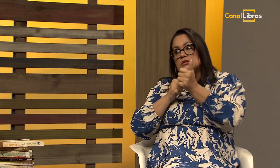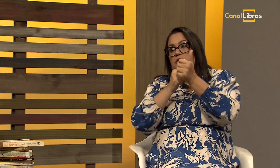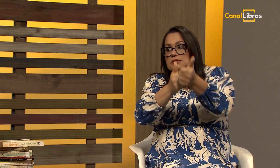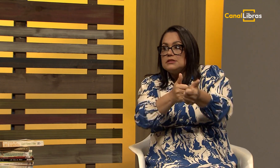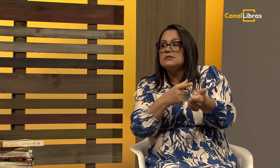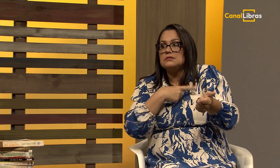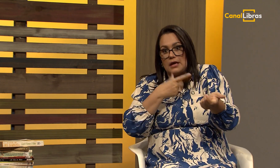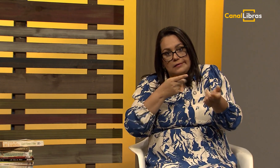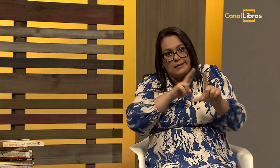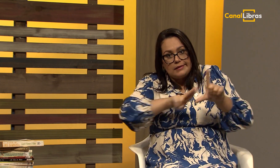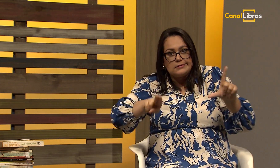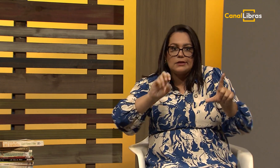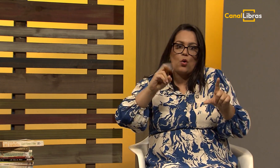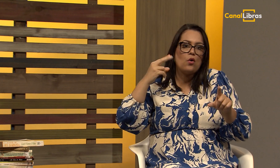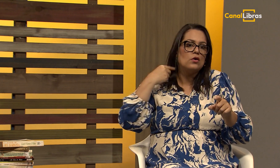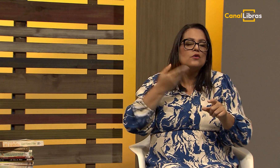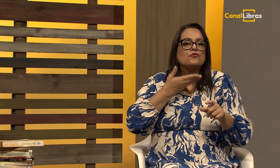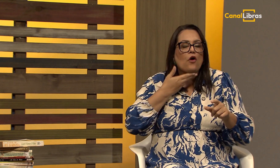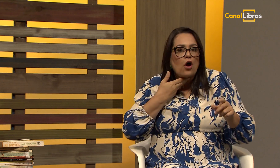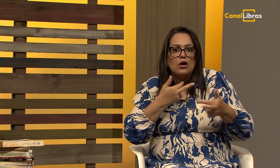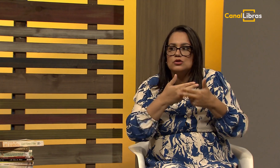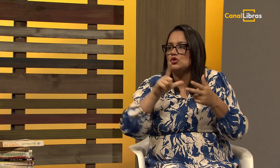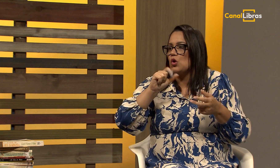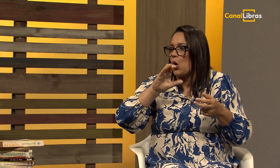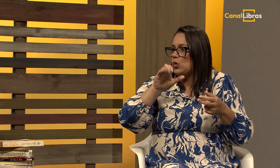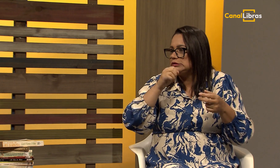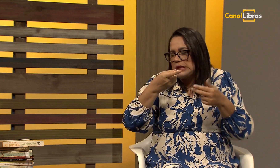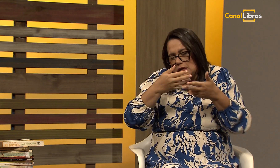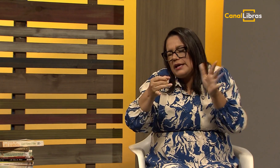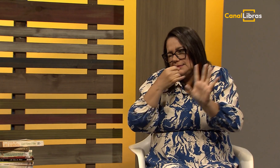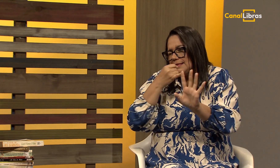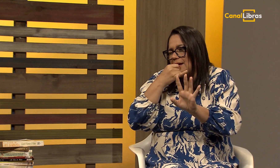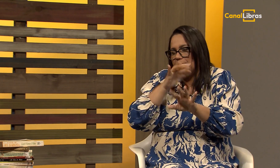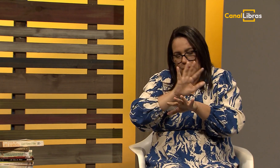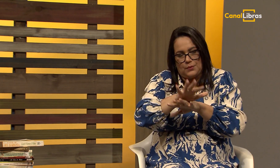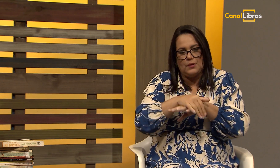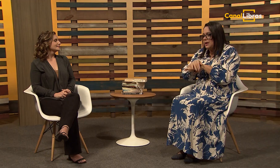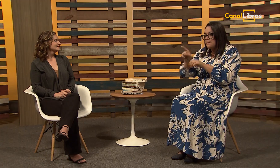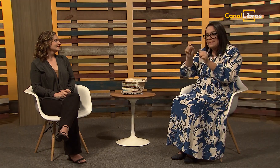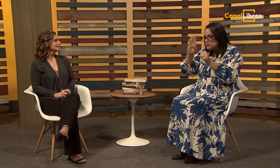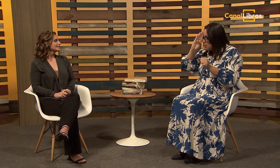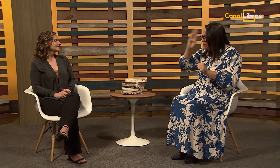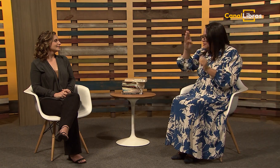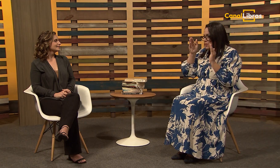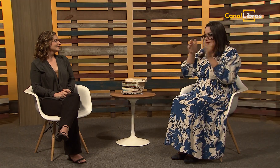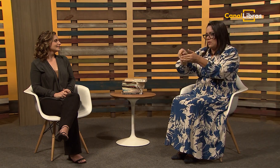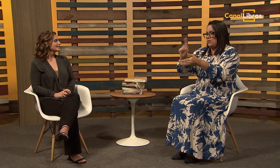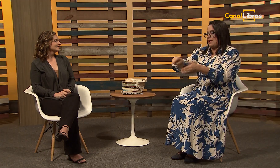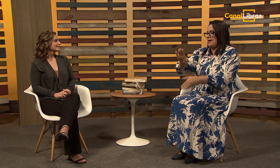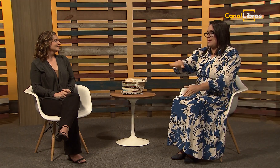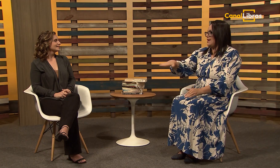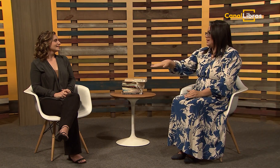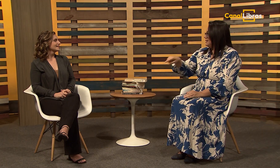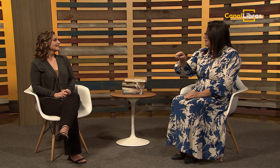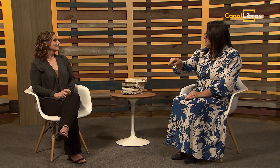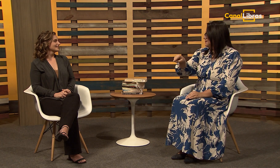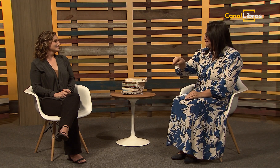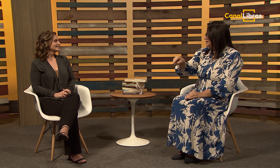uma vez que há legenda e locução. Mas O principal é a forma de compreensão da